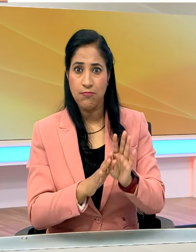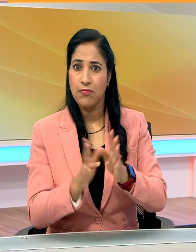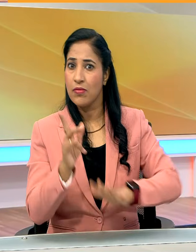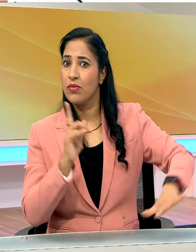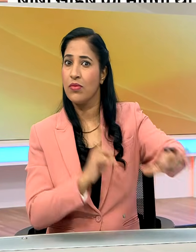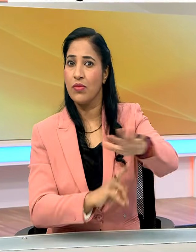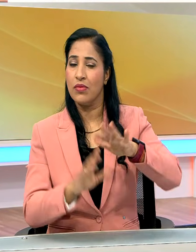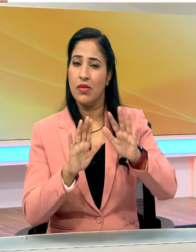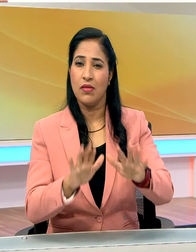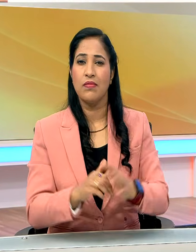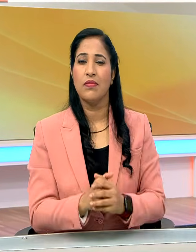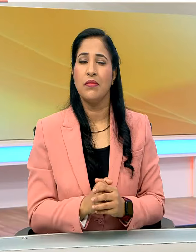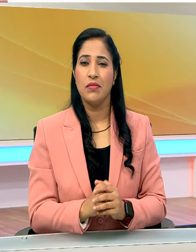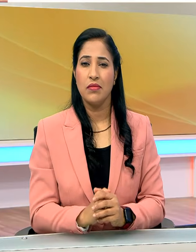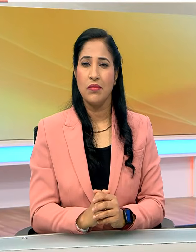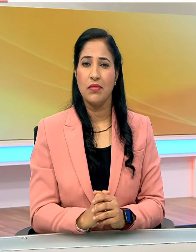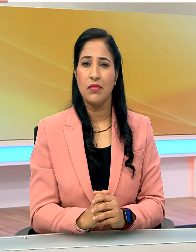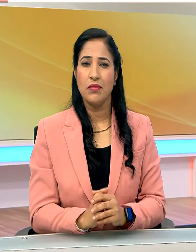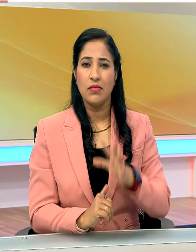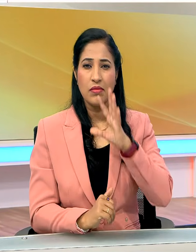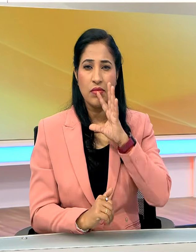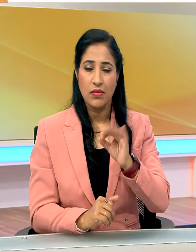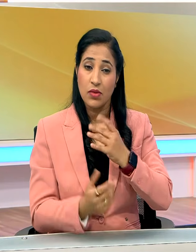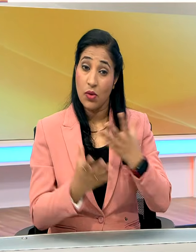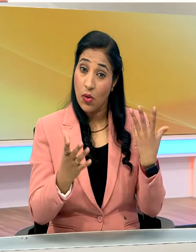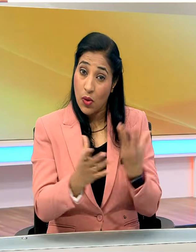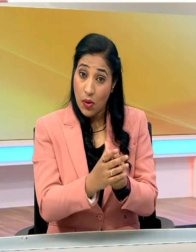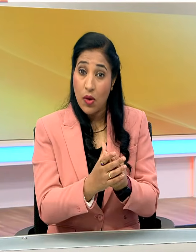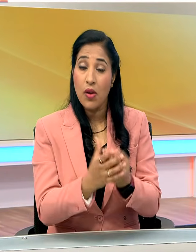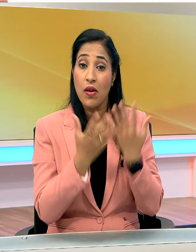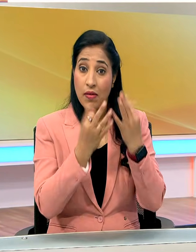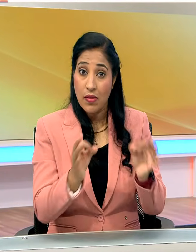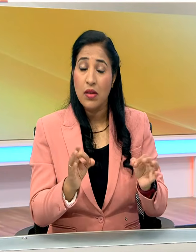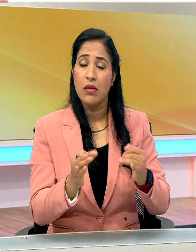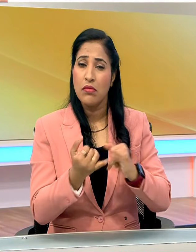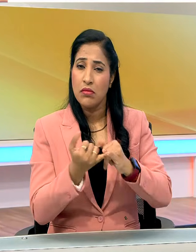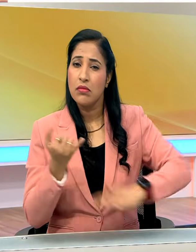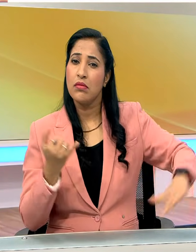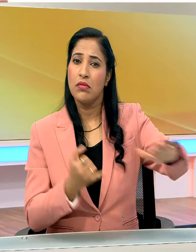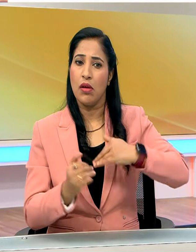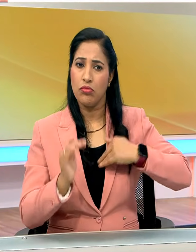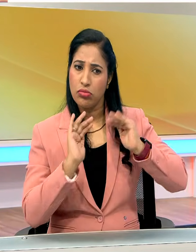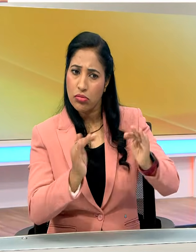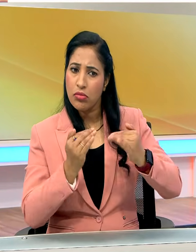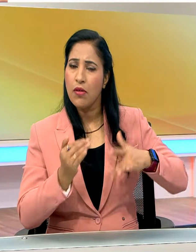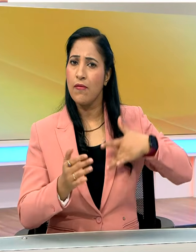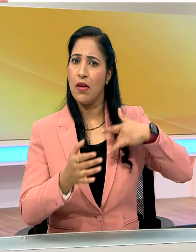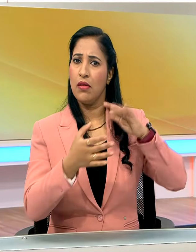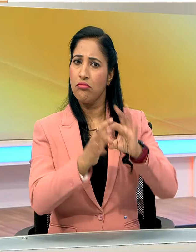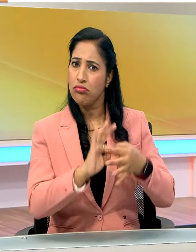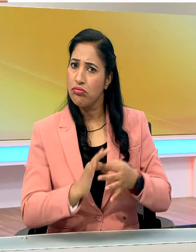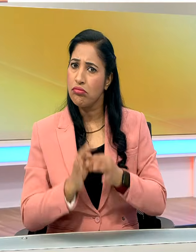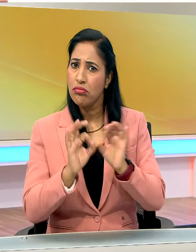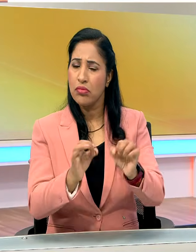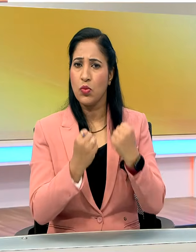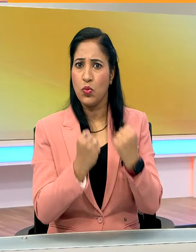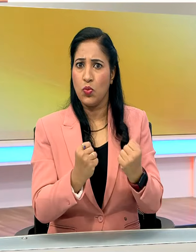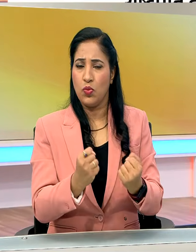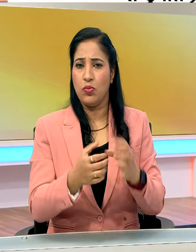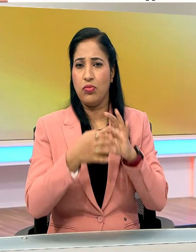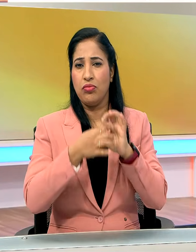है। सबका कल्याण और सामाजिक एकता तथा सौहार्द एक दूसरे पर आधारित